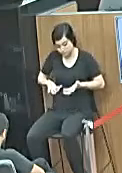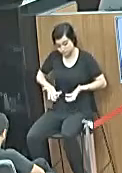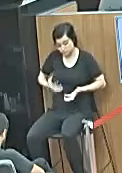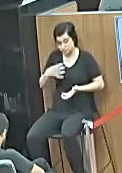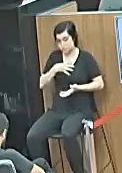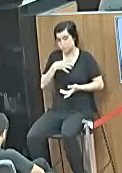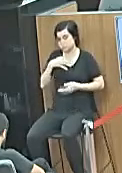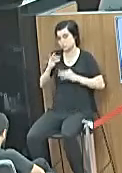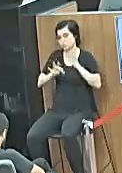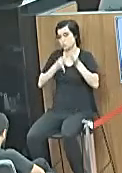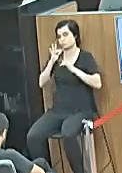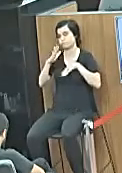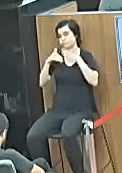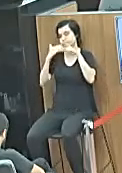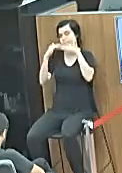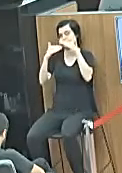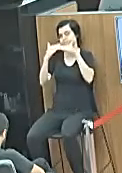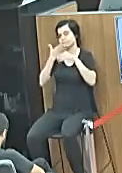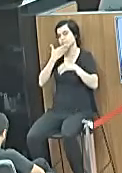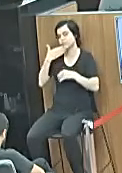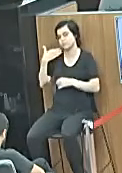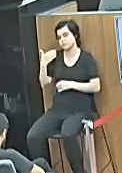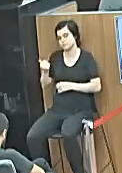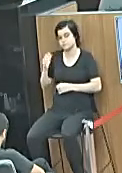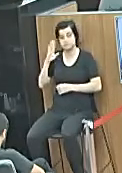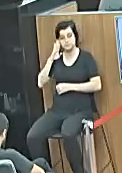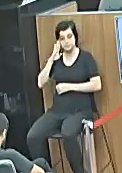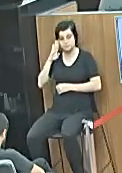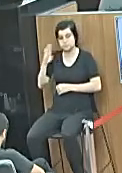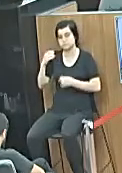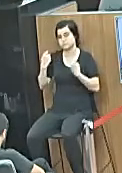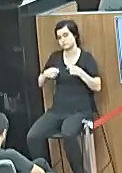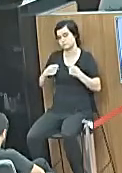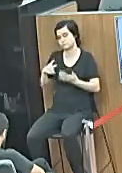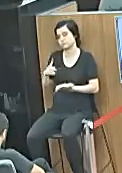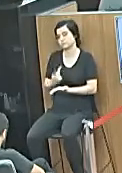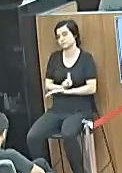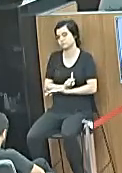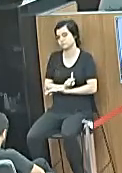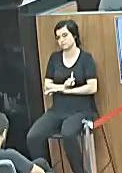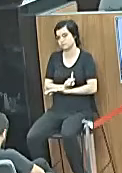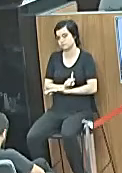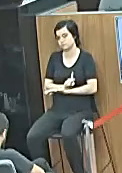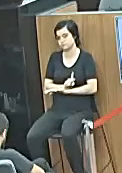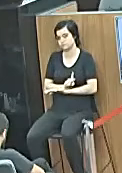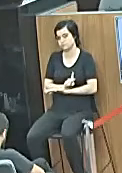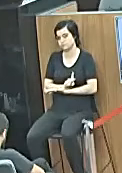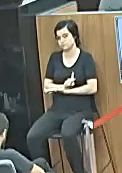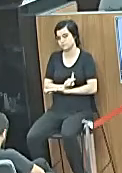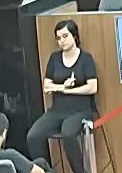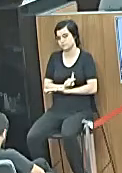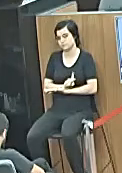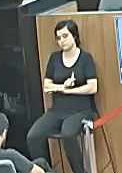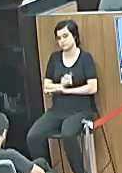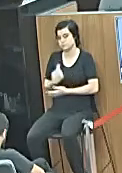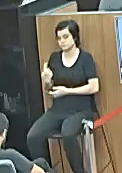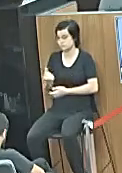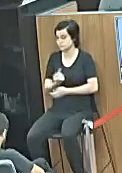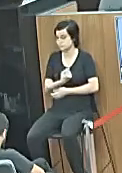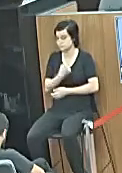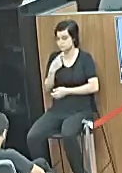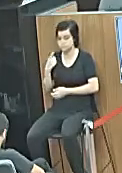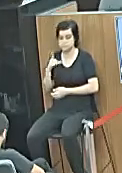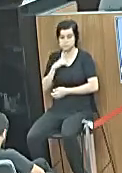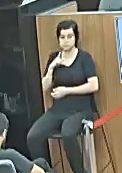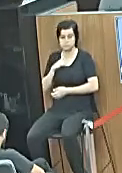tecnologia e inovação é prioritário que isso aconteça é prioritário que nós possamos então